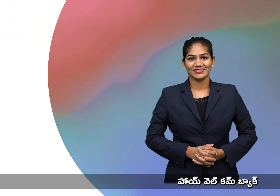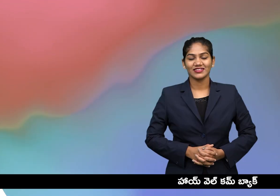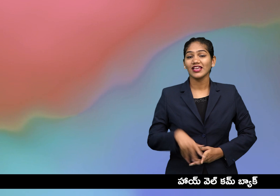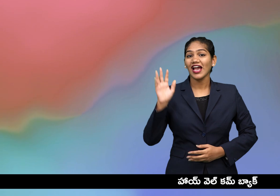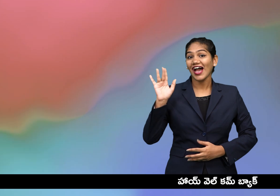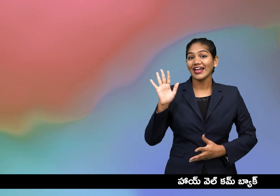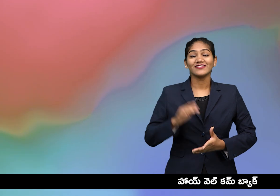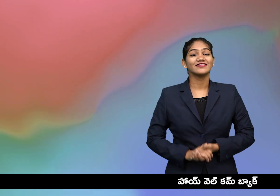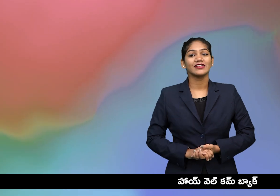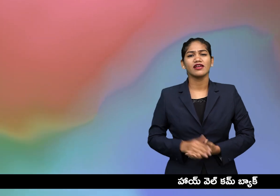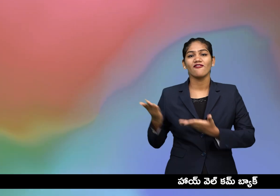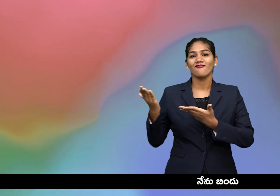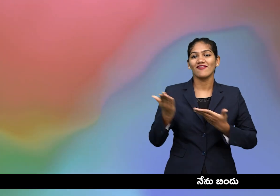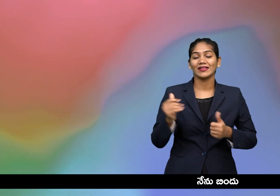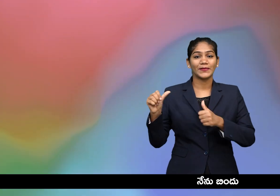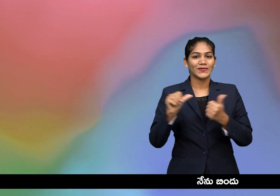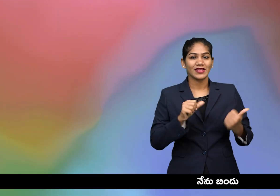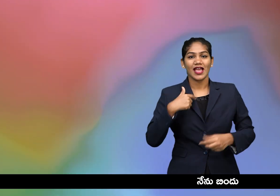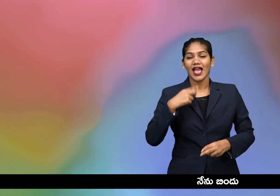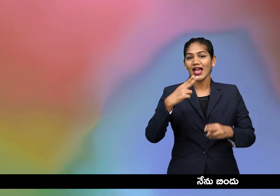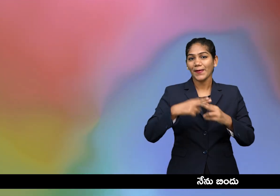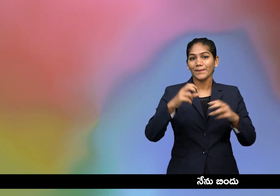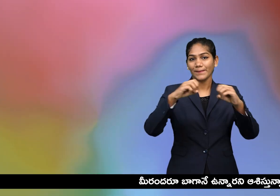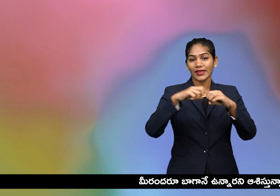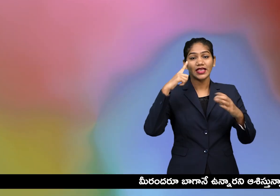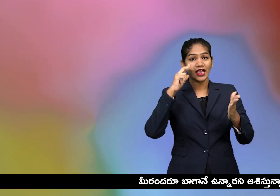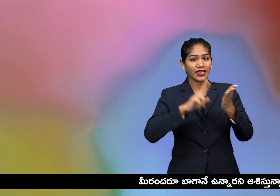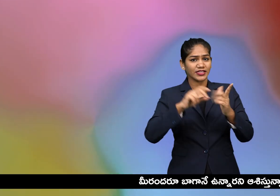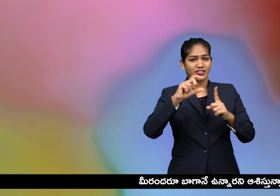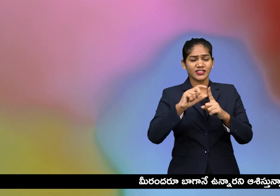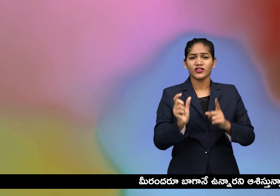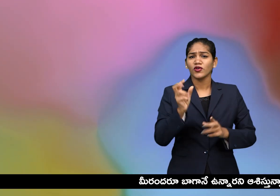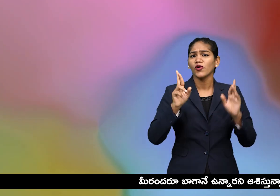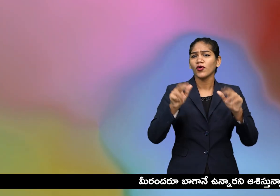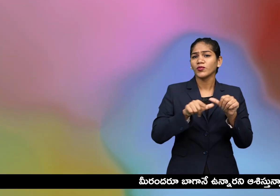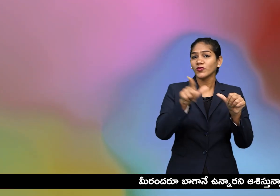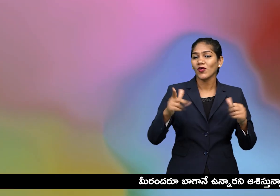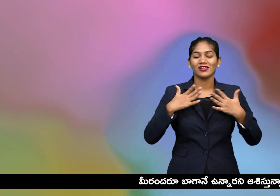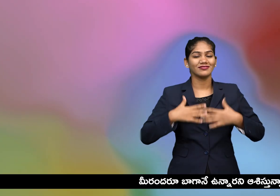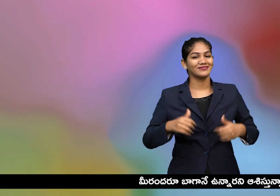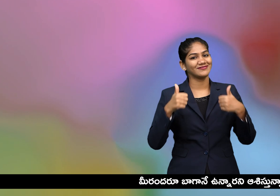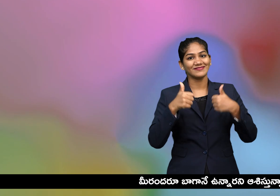హాయ్, తిరిగి స్వాగతం. నేను బిందుని. మీరందరూ బాగున్నారని